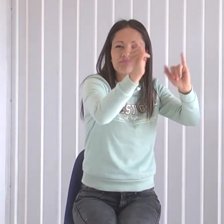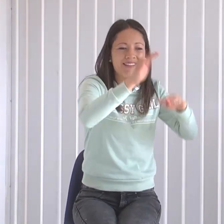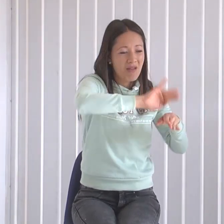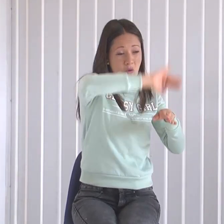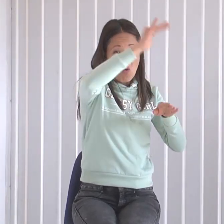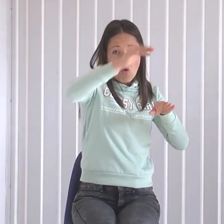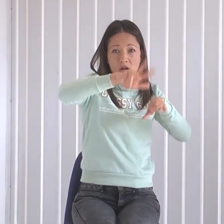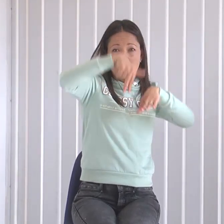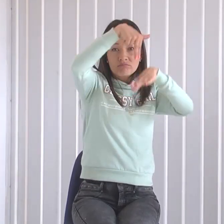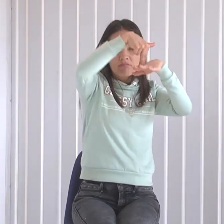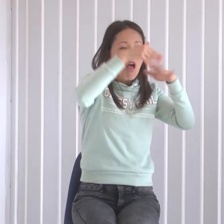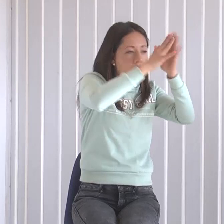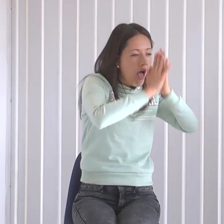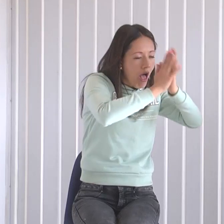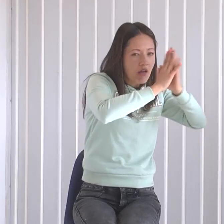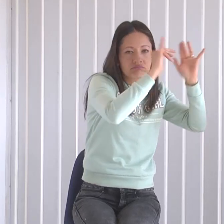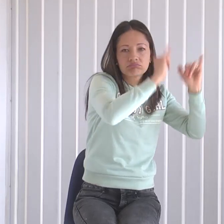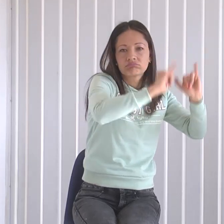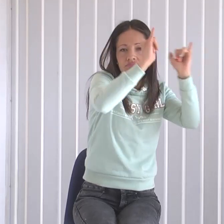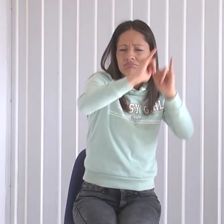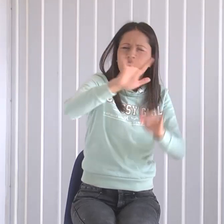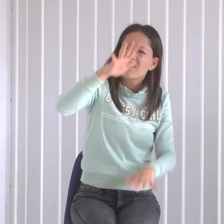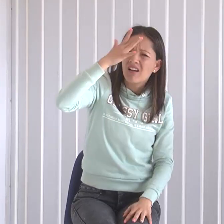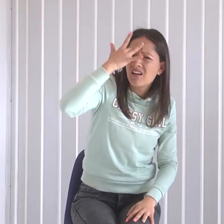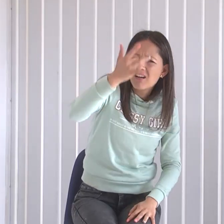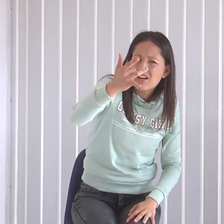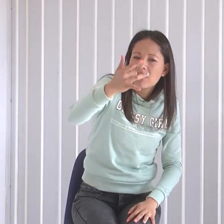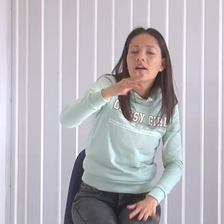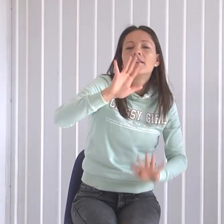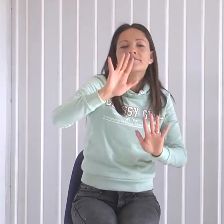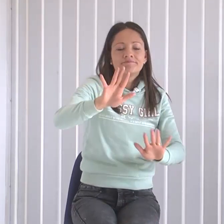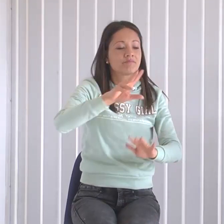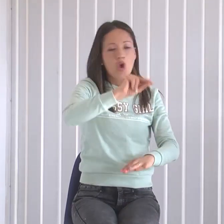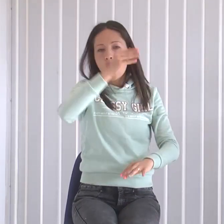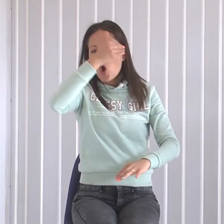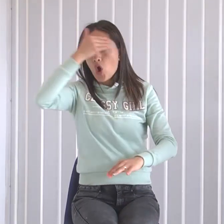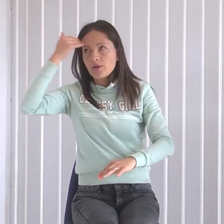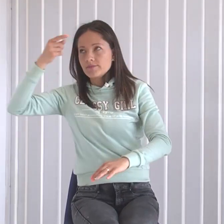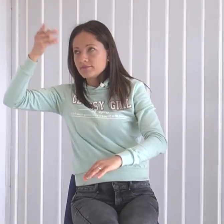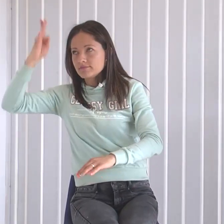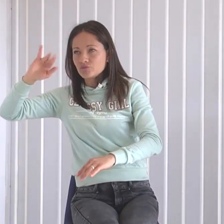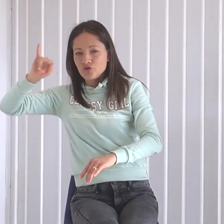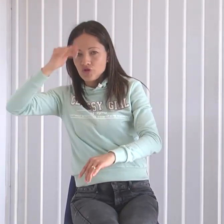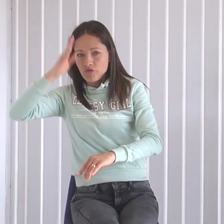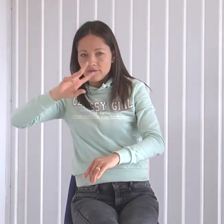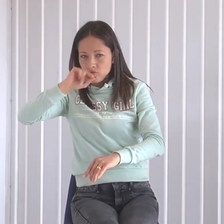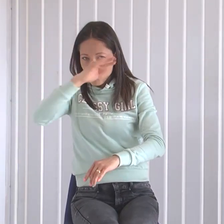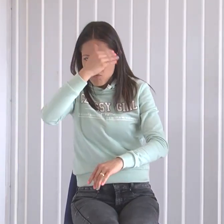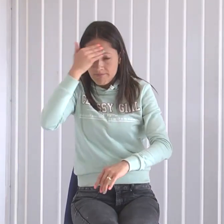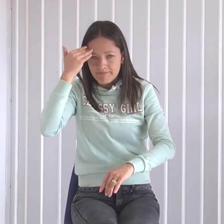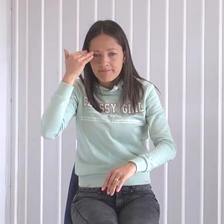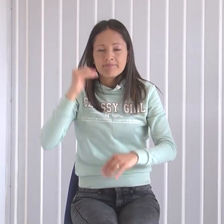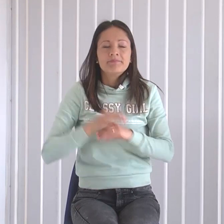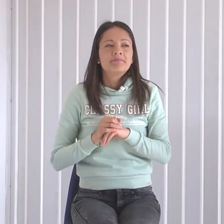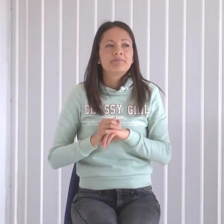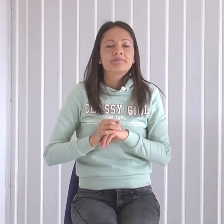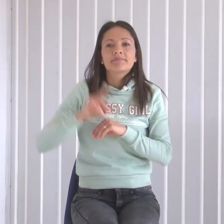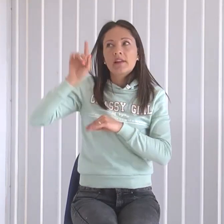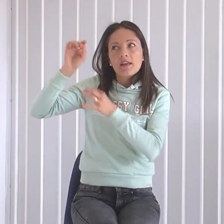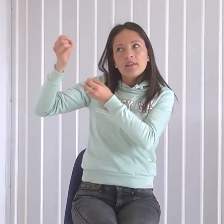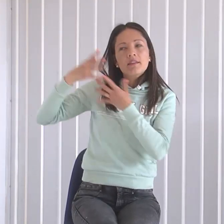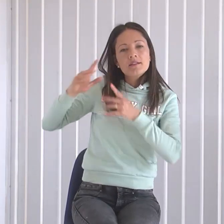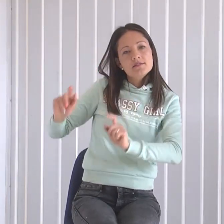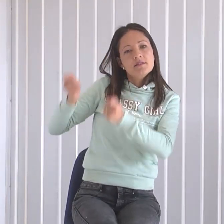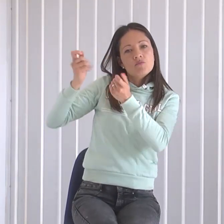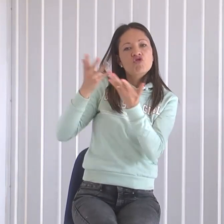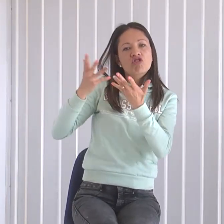esos otros dioses. ¿Por qué? Porque aunque no han olvidado a Jehová, aunque no han olvidado que Él los rescató